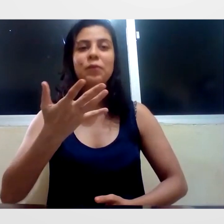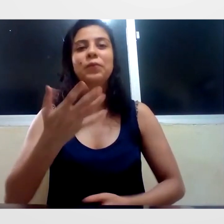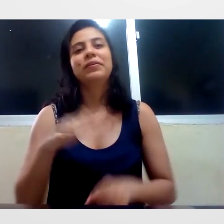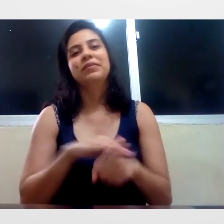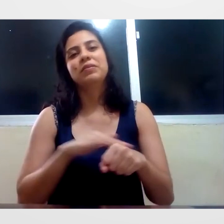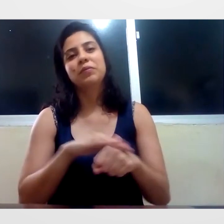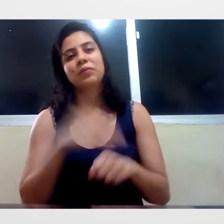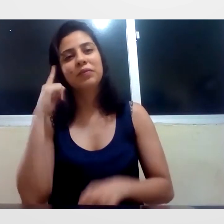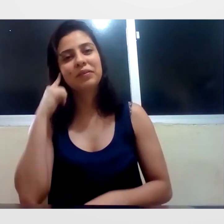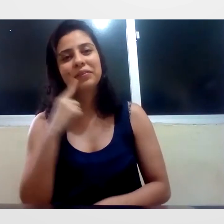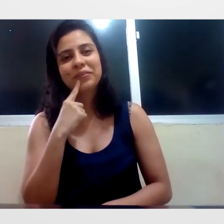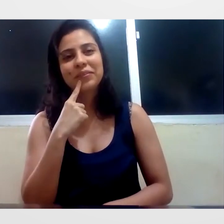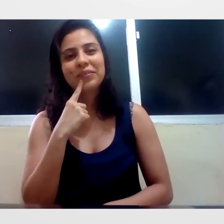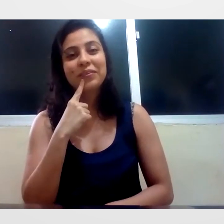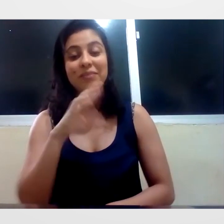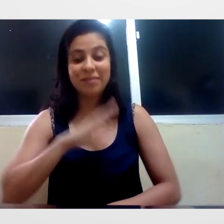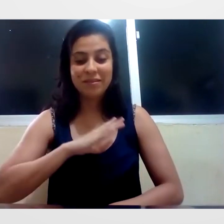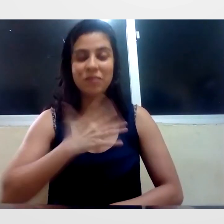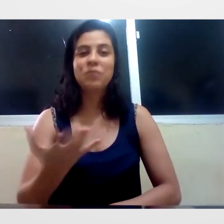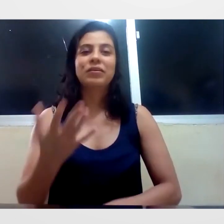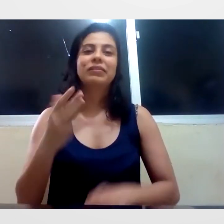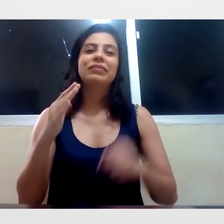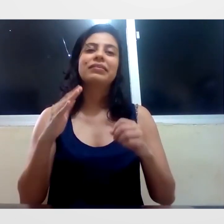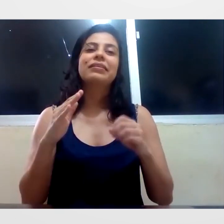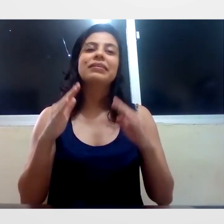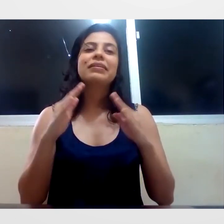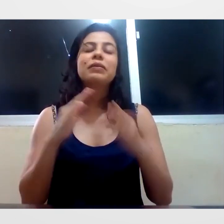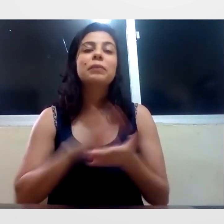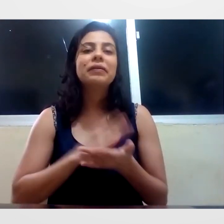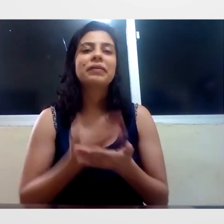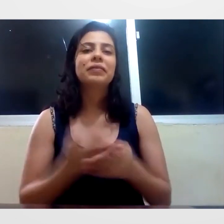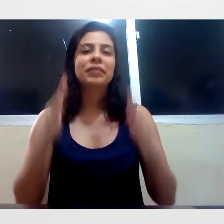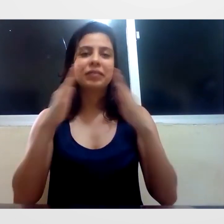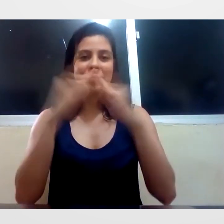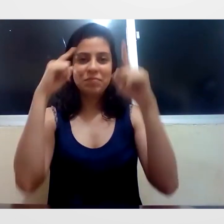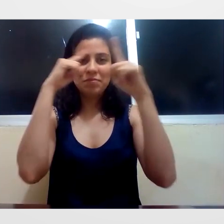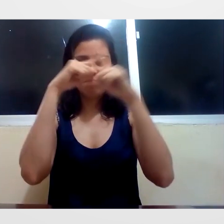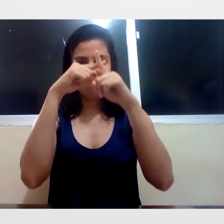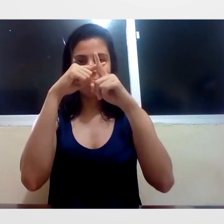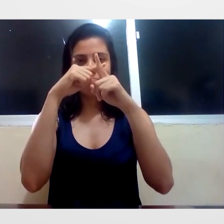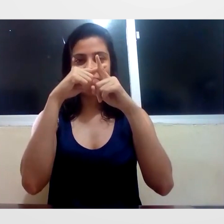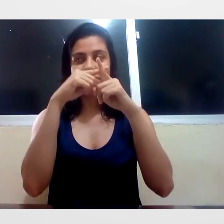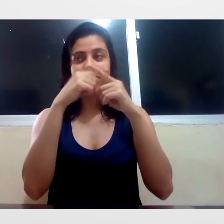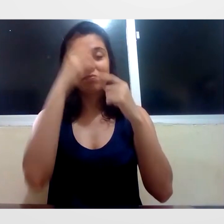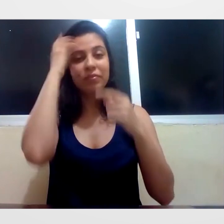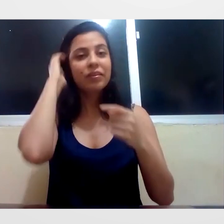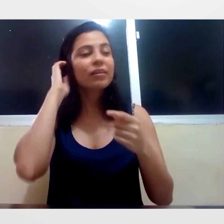corporais estavam cada vez melhores. Eu tinha coragem de sinalizar em Libras, eu tinha coragem até mesmo de interpretar na